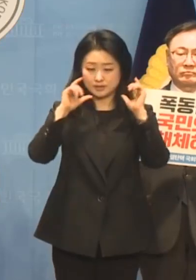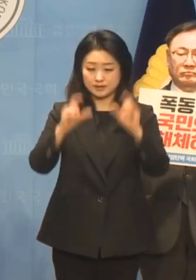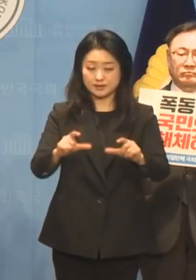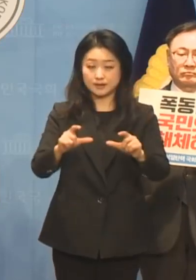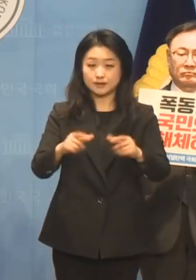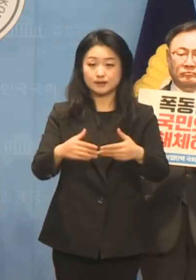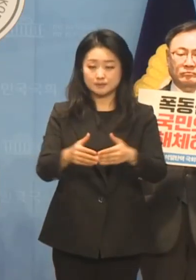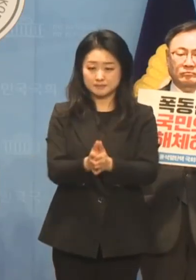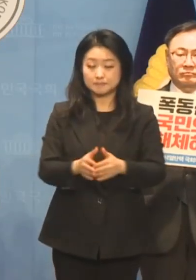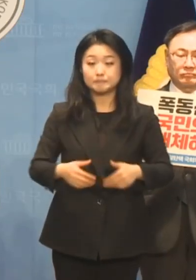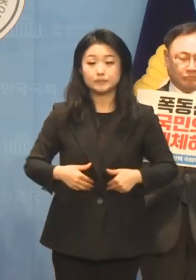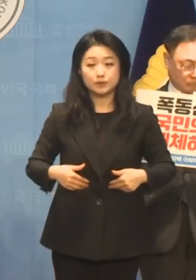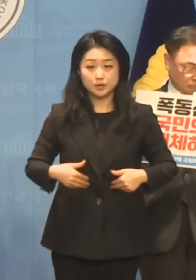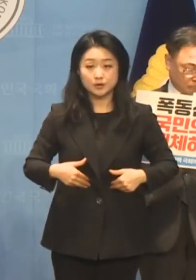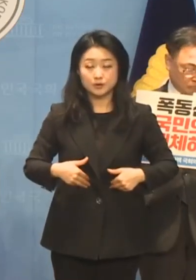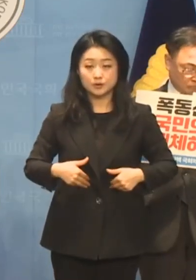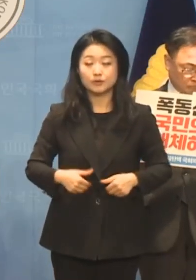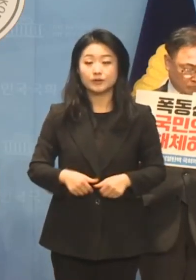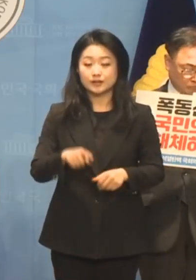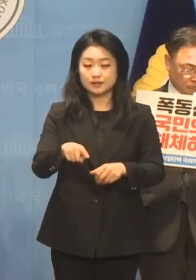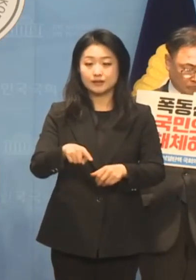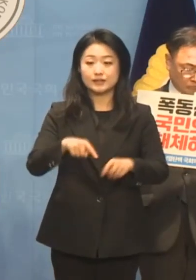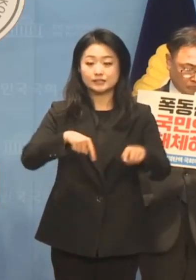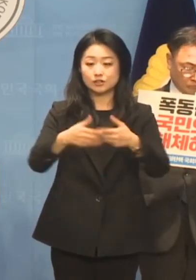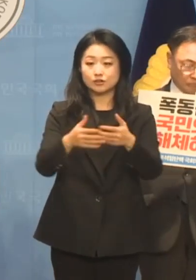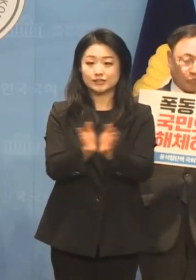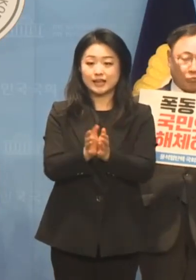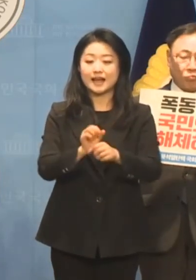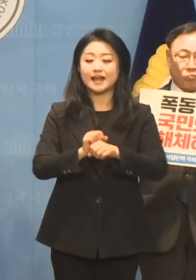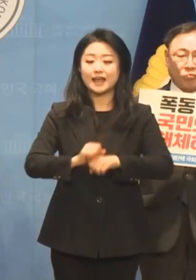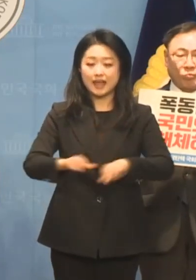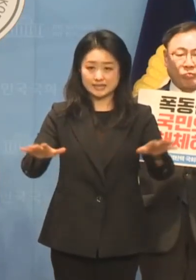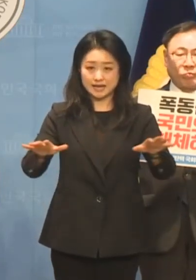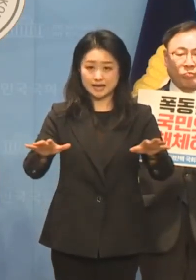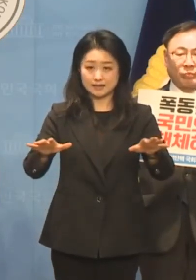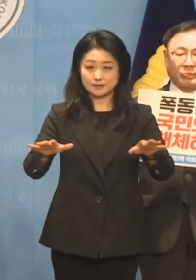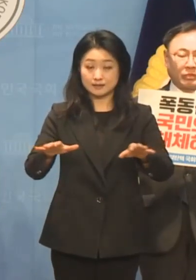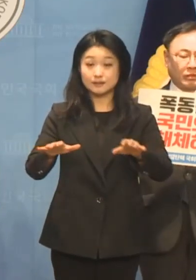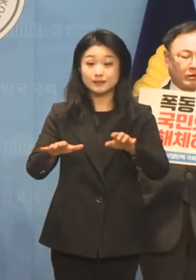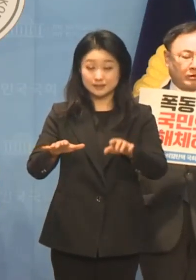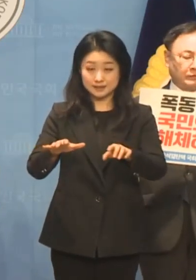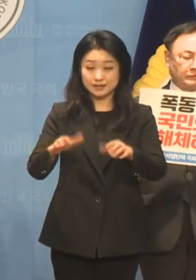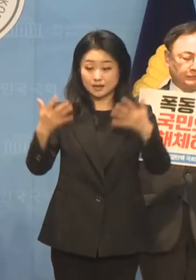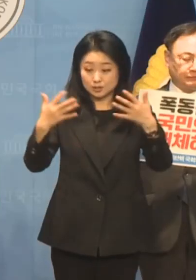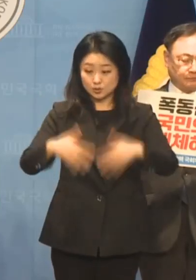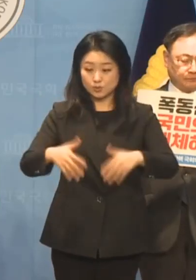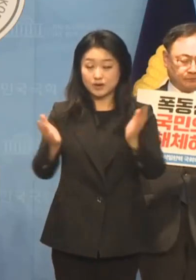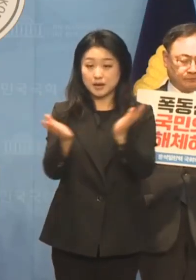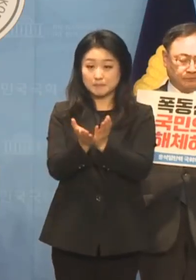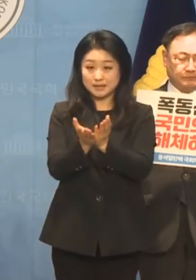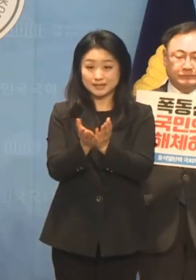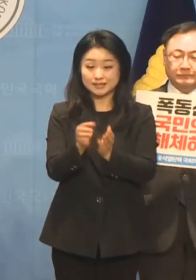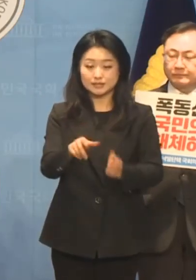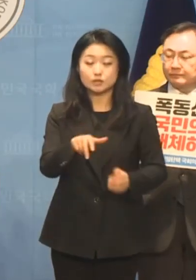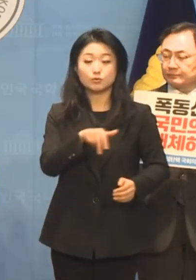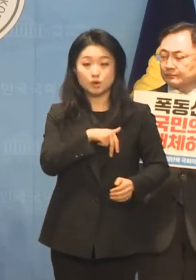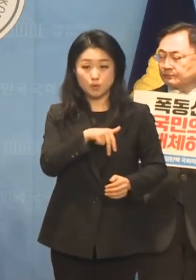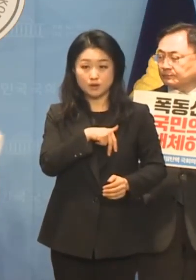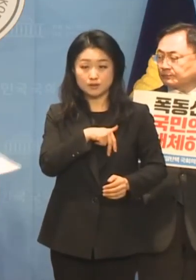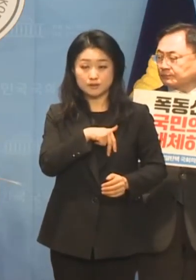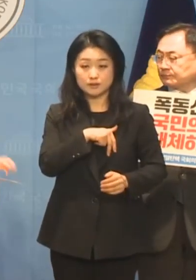합니다. 아울러 정당 해산의 유권을 만든 정치인들은 모두 법의 엄정한 처벌을 받아야